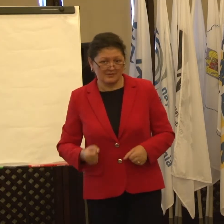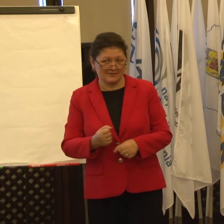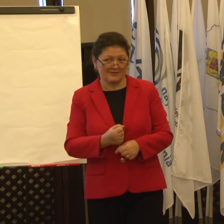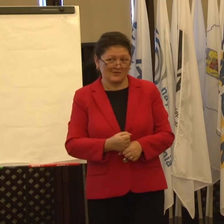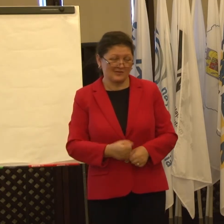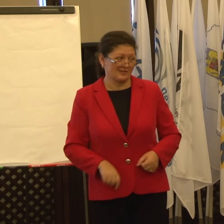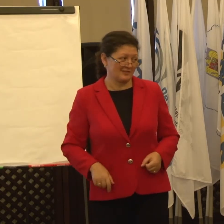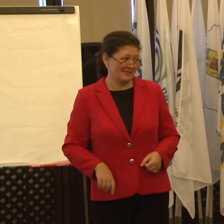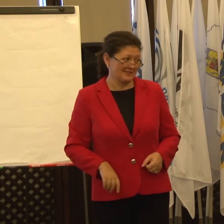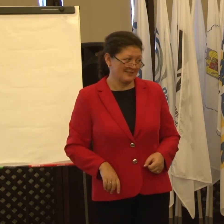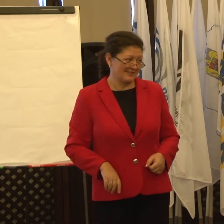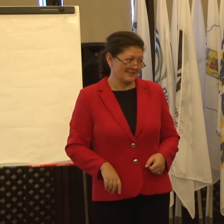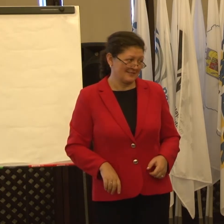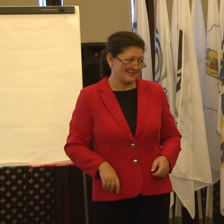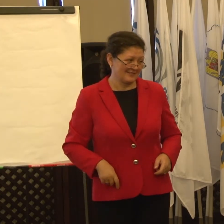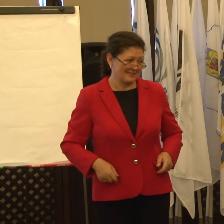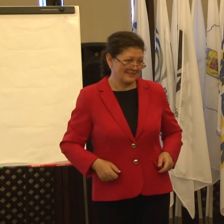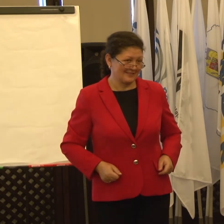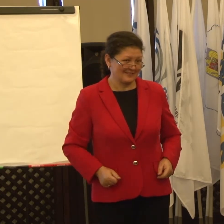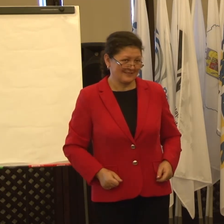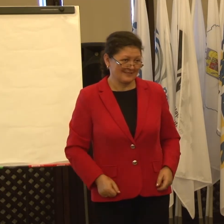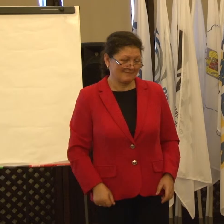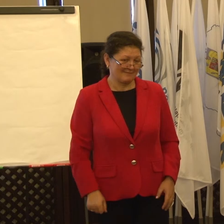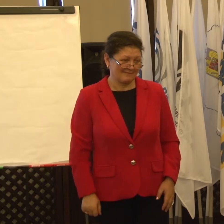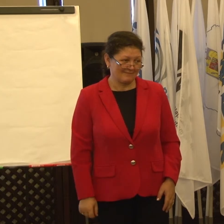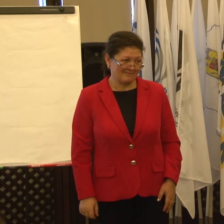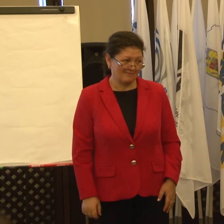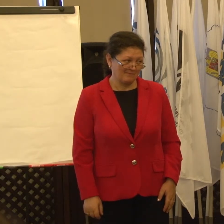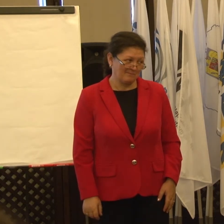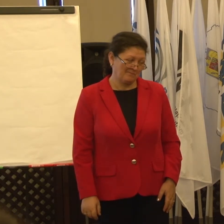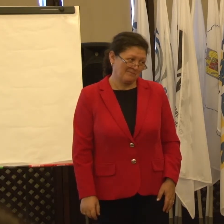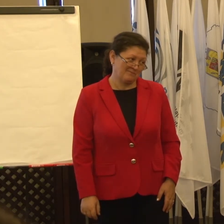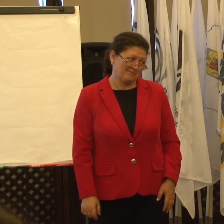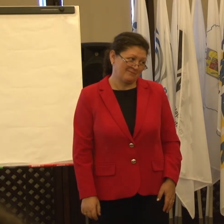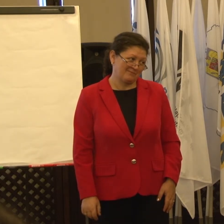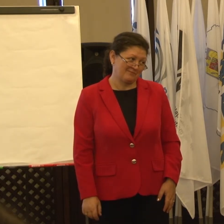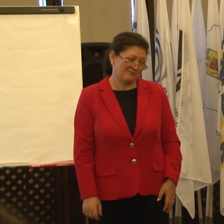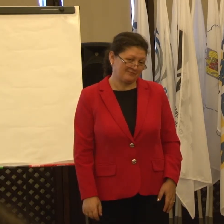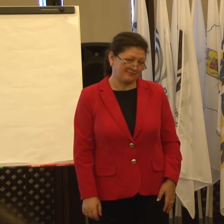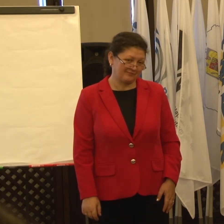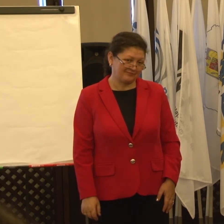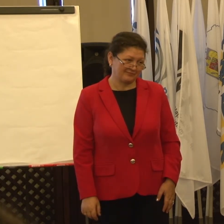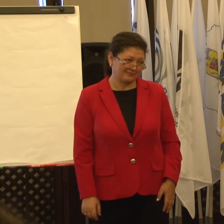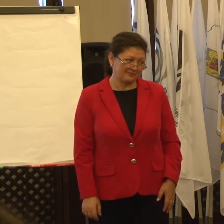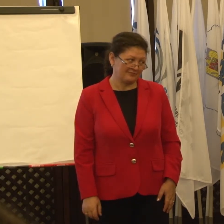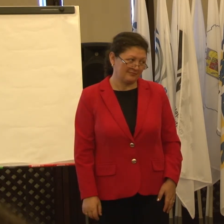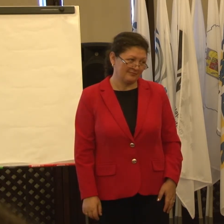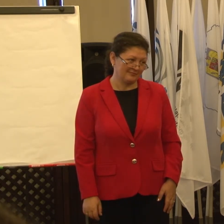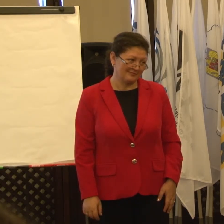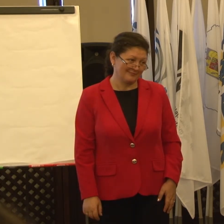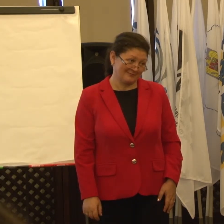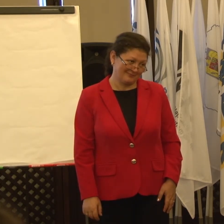atunci vă rog să îmi puneți întrebări și să reușim să mergem mai departe